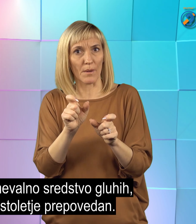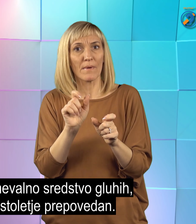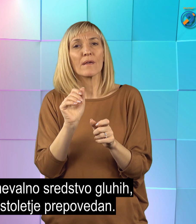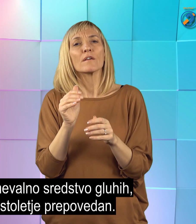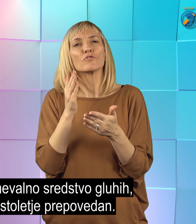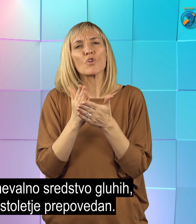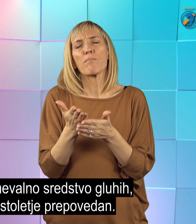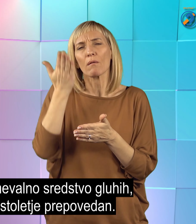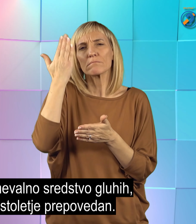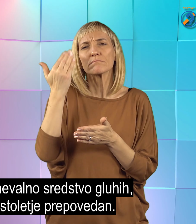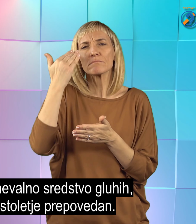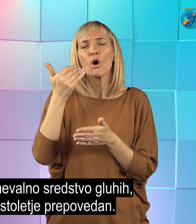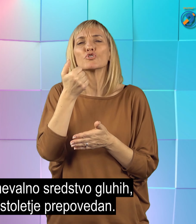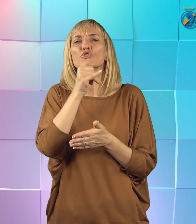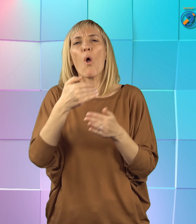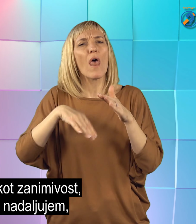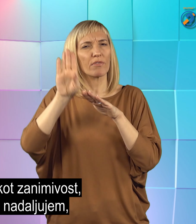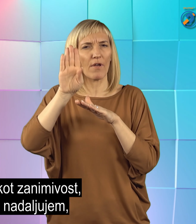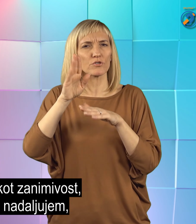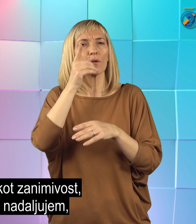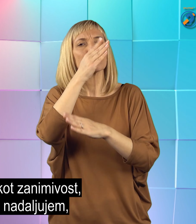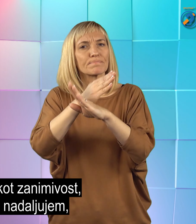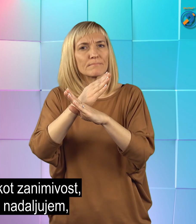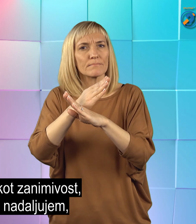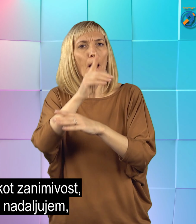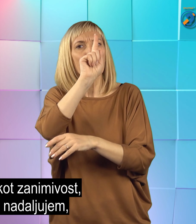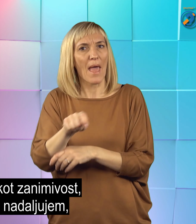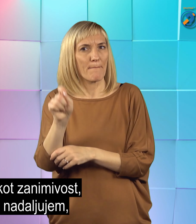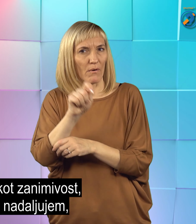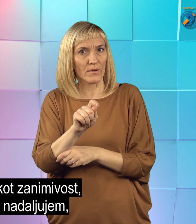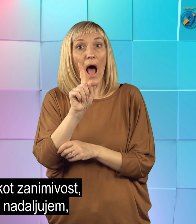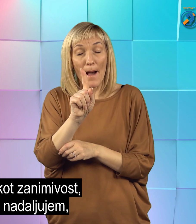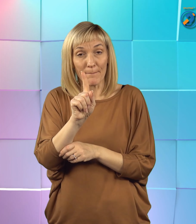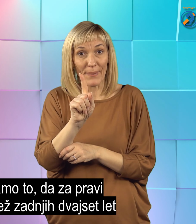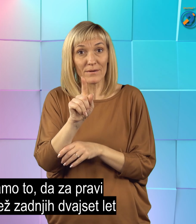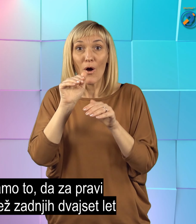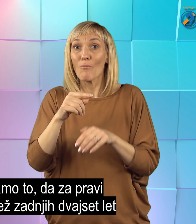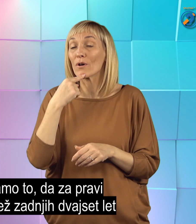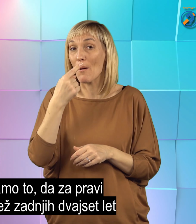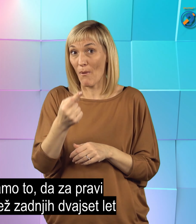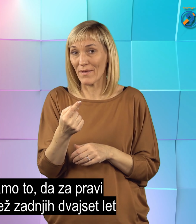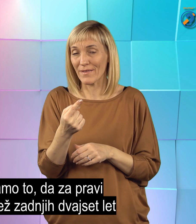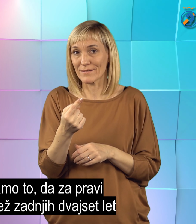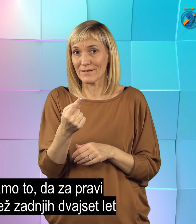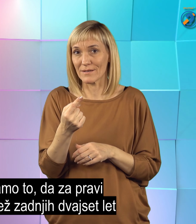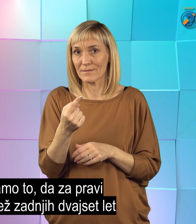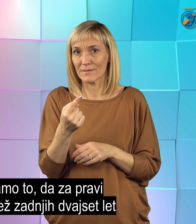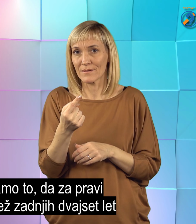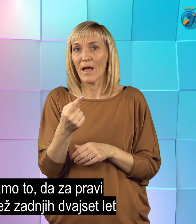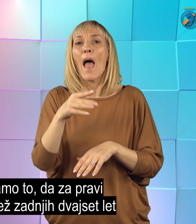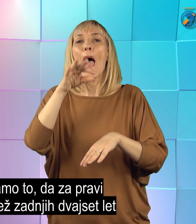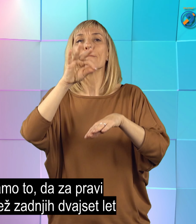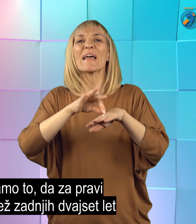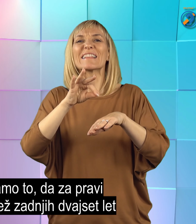kot stoletje prepovedan. Mogoče kot zanimivost, preden nadaljujem, bi omenila samo to, da za pravi medicinski